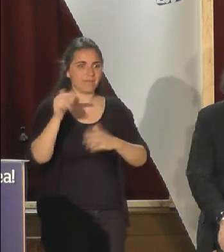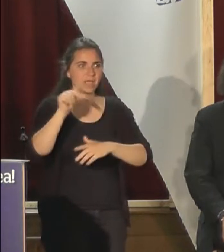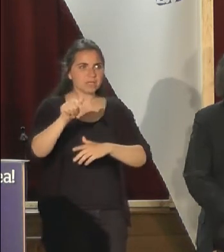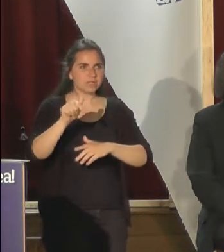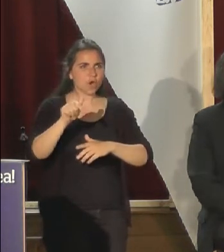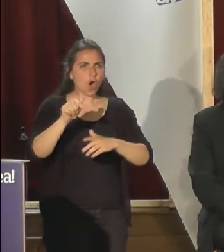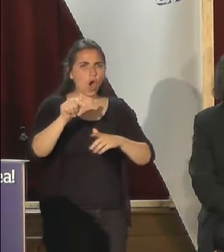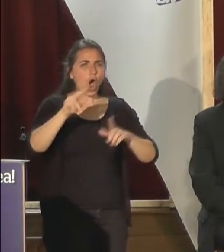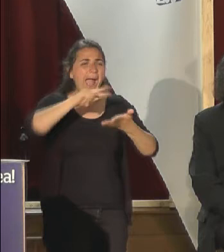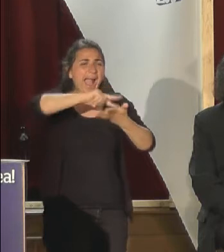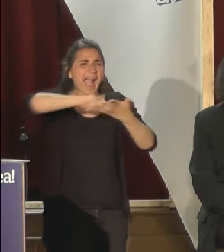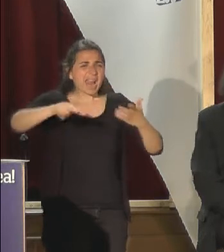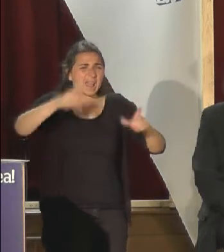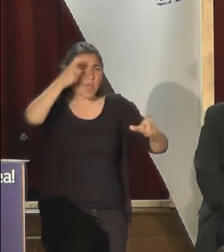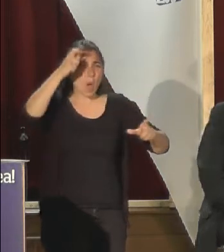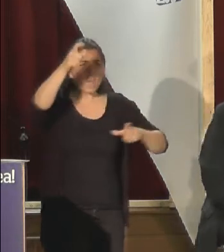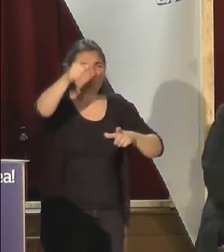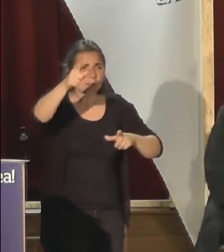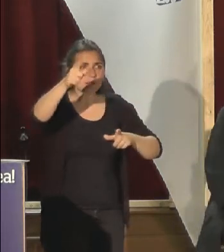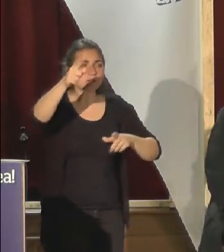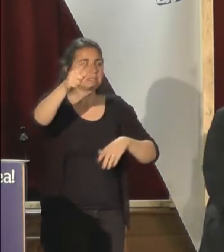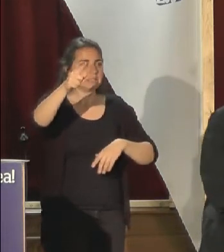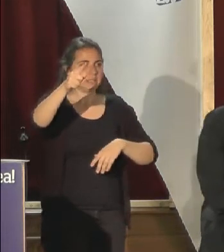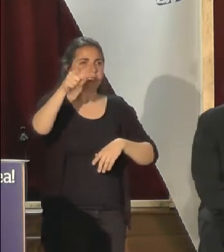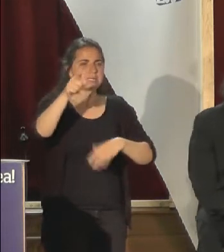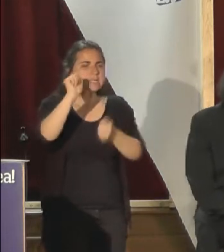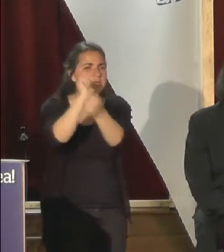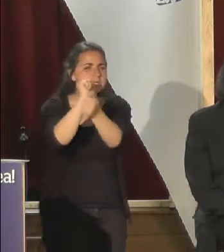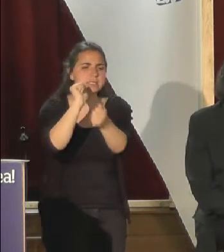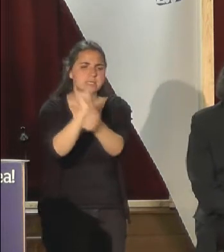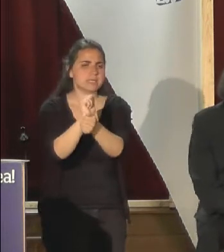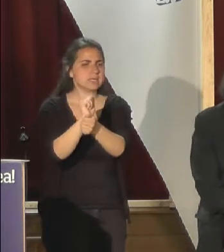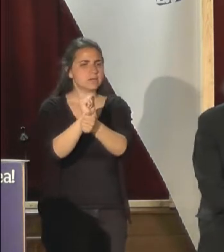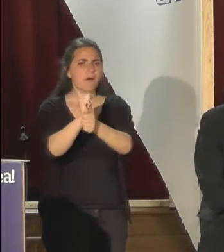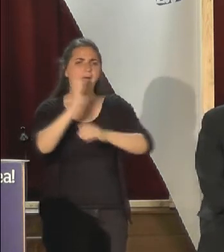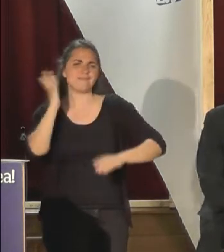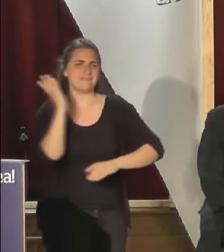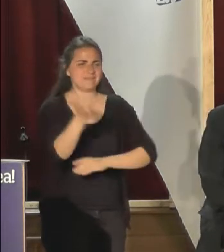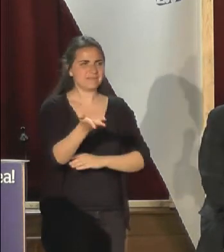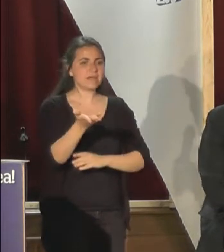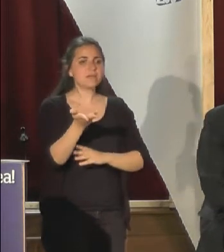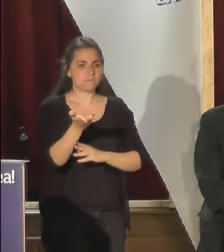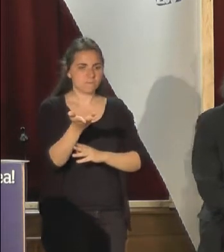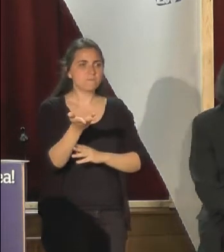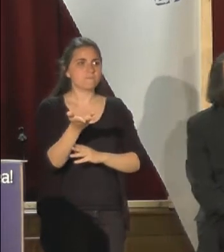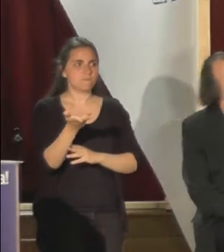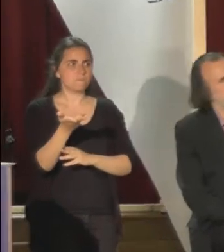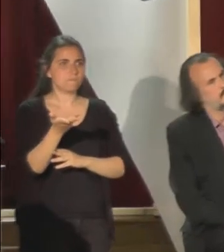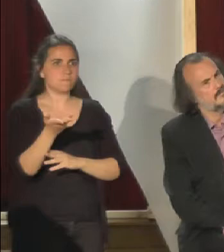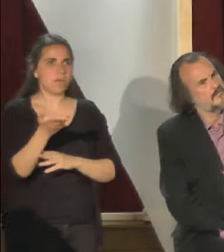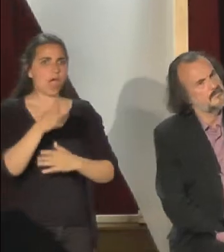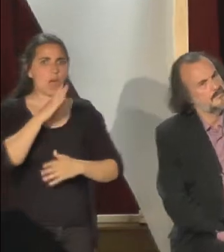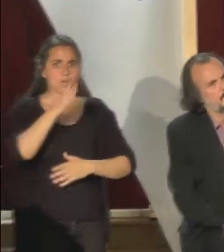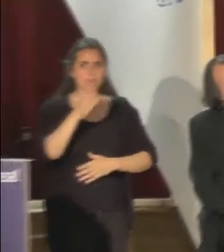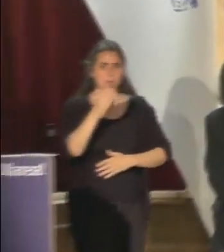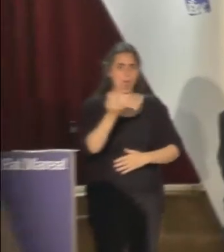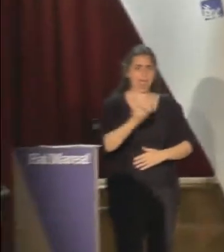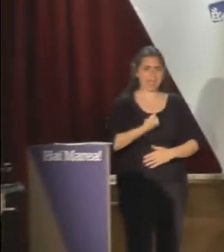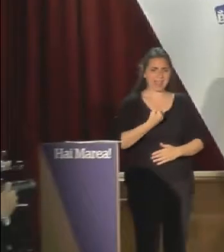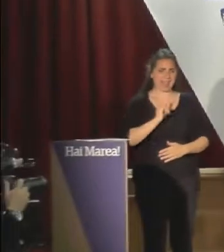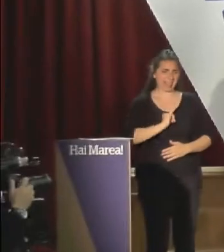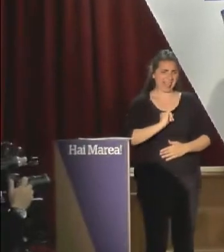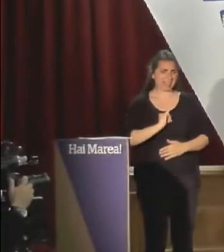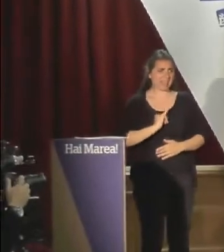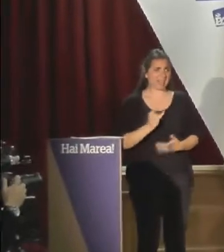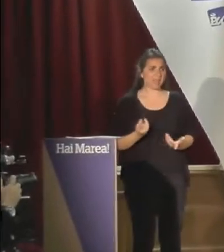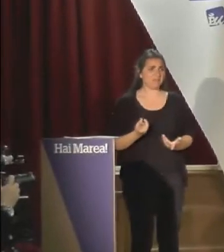decapitado, que foi condenado a non poder exercer a súa identidade dende nada